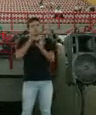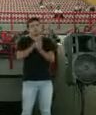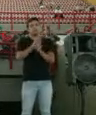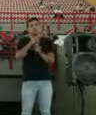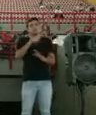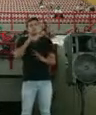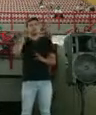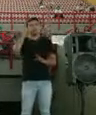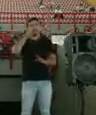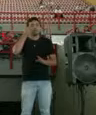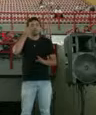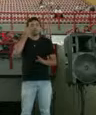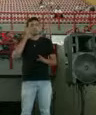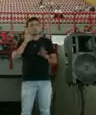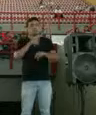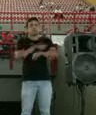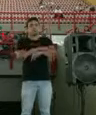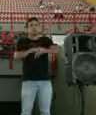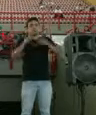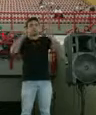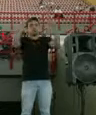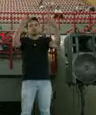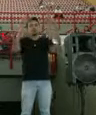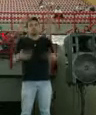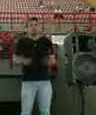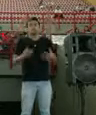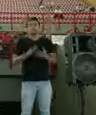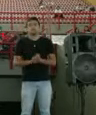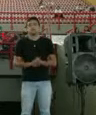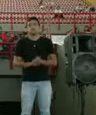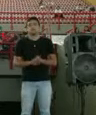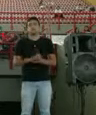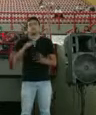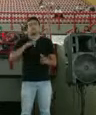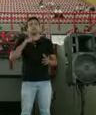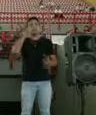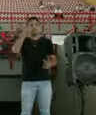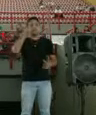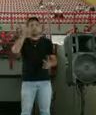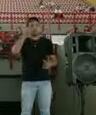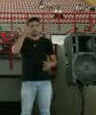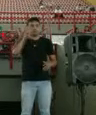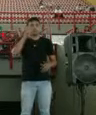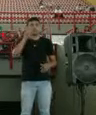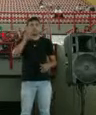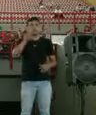uma prática, tenha calma, deixa eu explicar, hein? Cuidado. Tem uma prática chamada